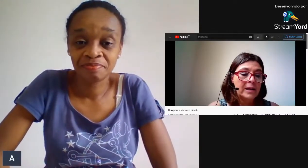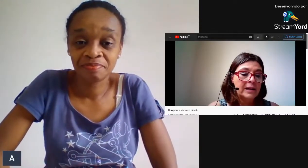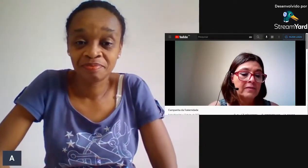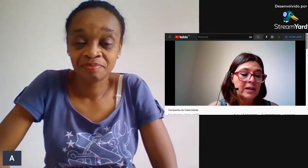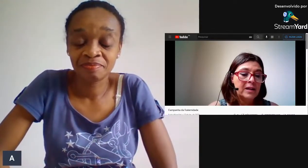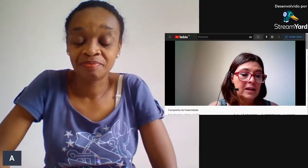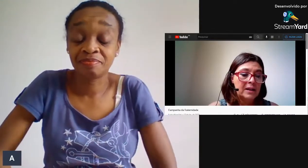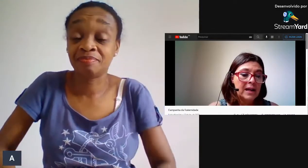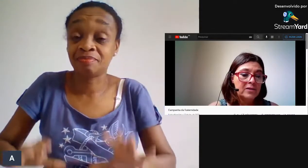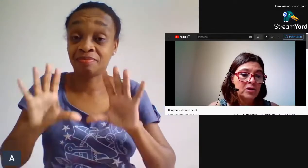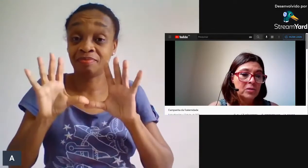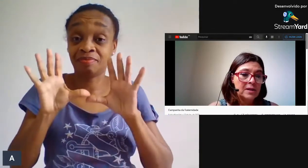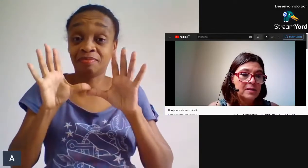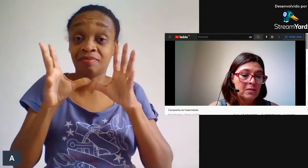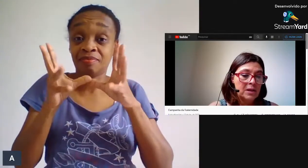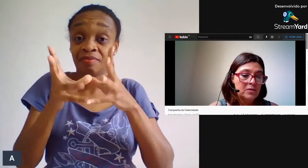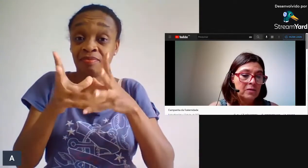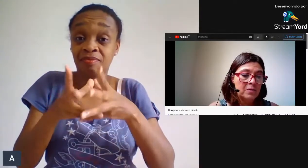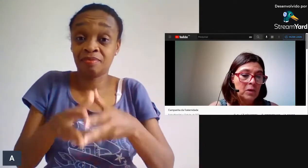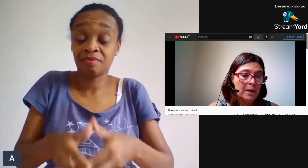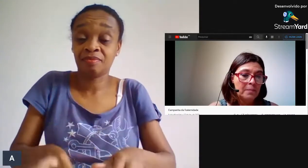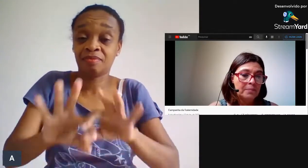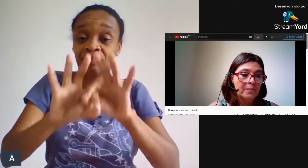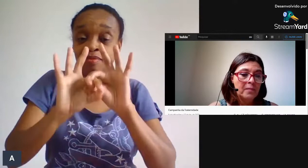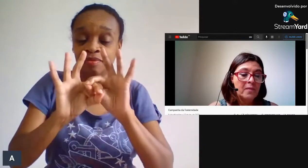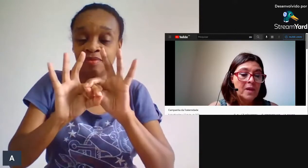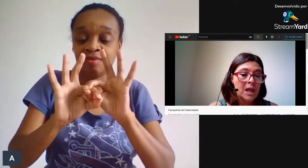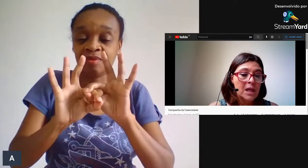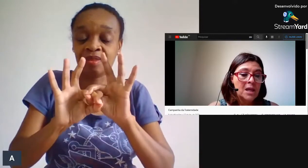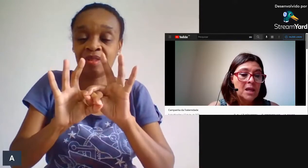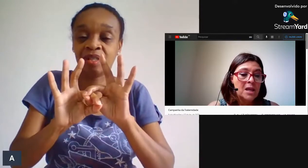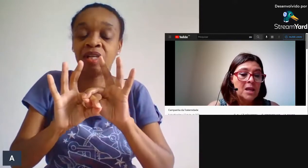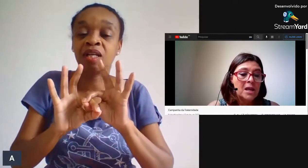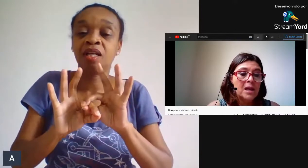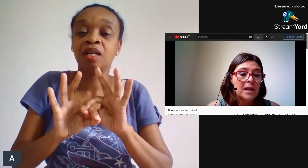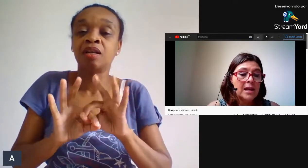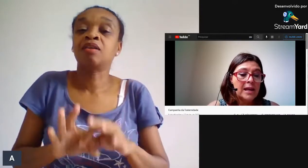a campanha da fraternidade e educação, olha só, vamos lá.